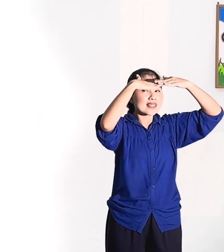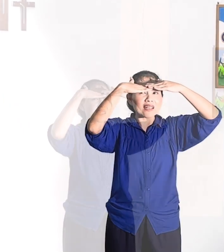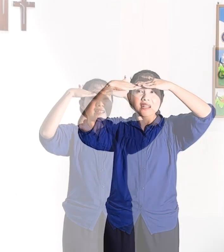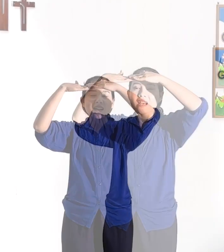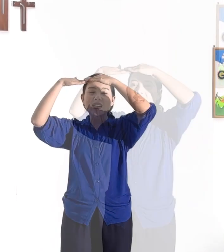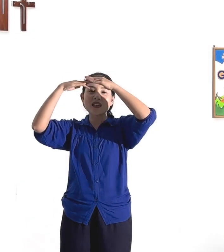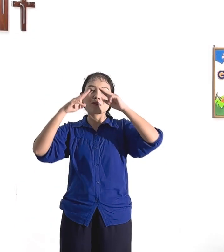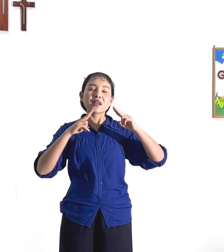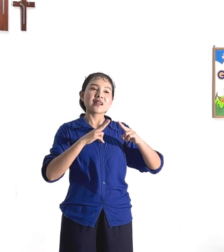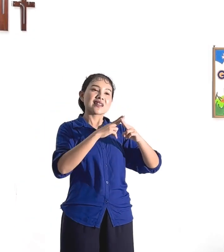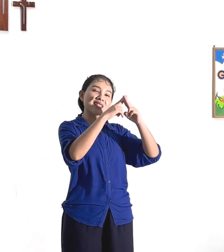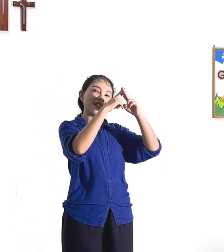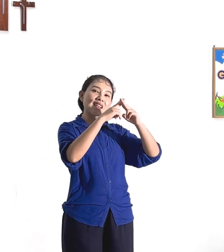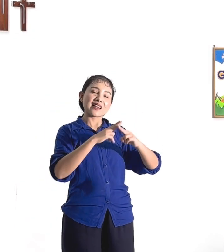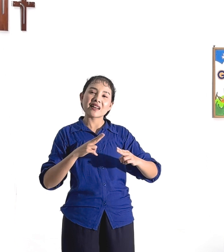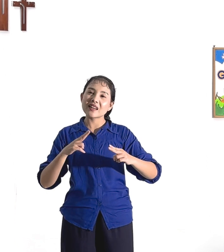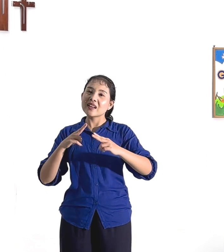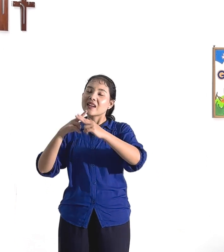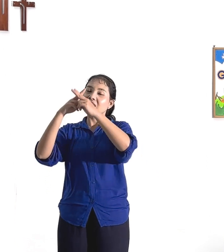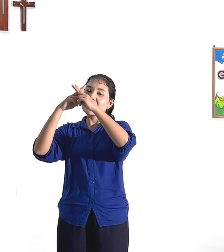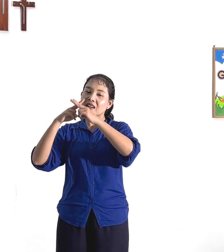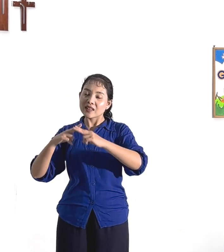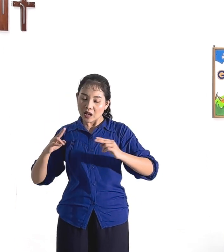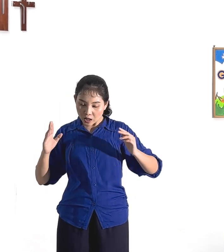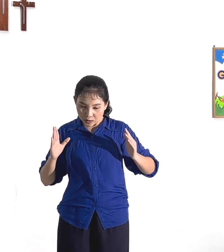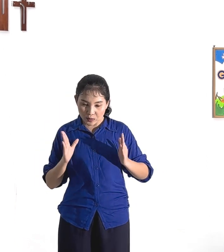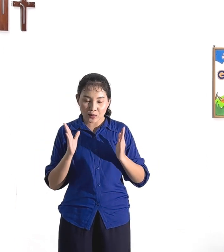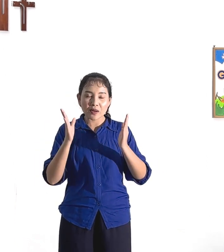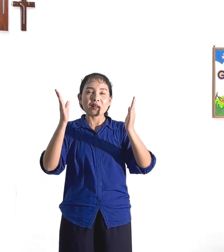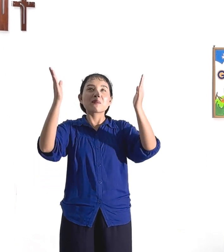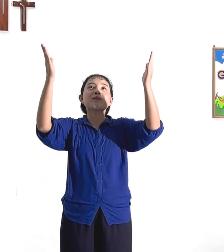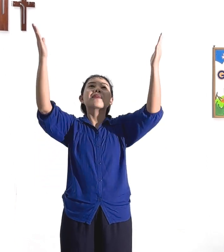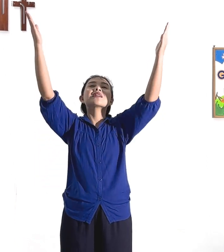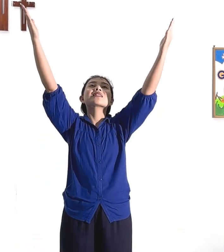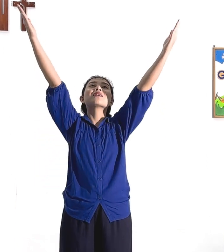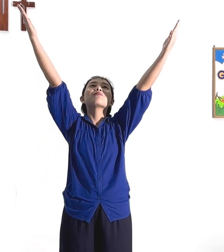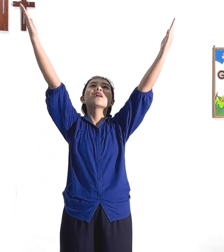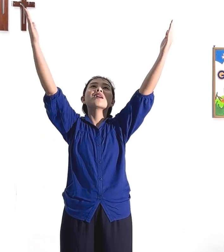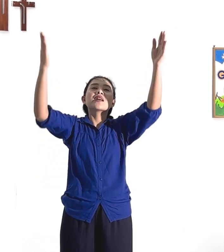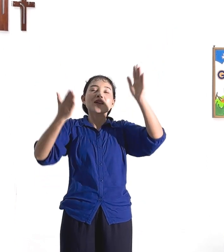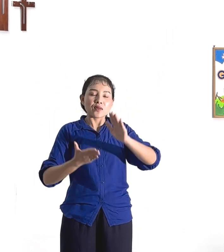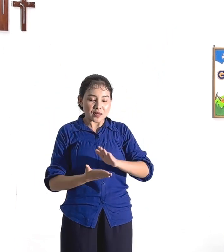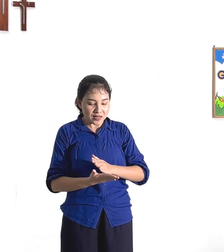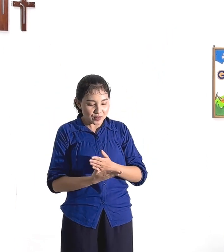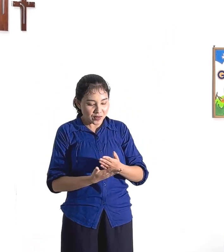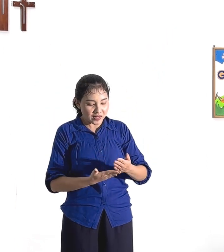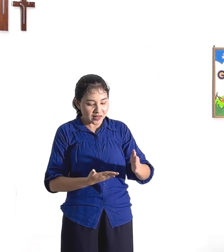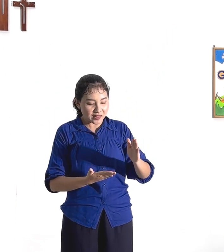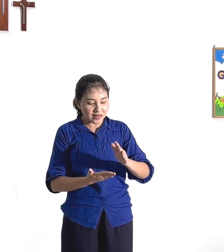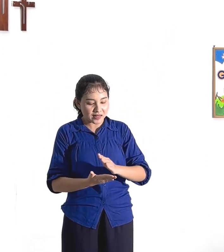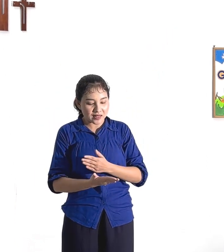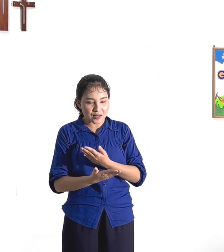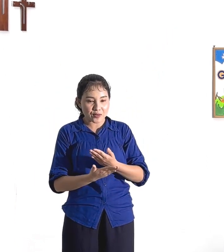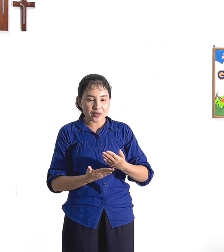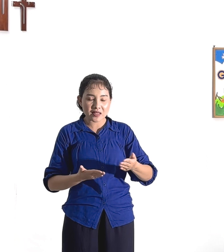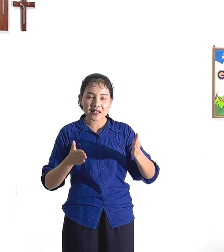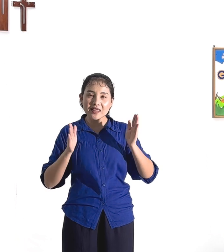terhadap kesalahan Tuhan memelaskup padaku sesuai dengan kesucian